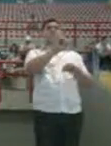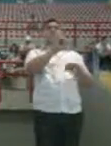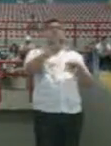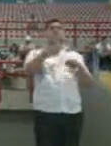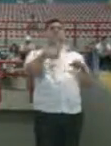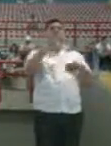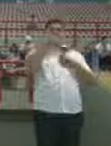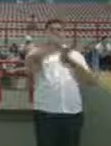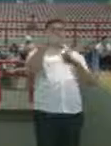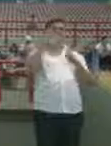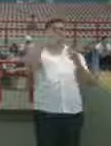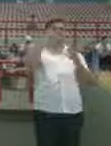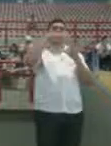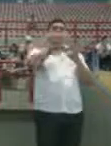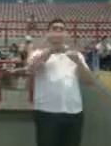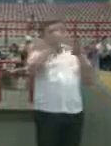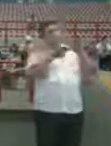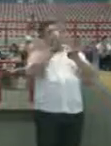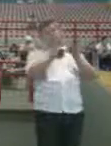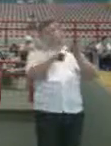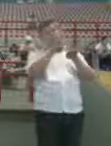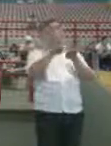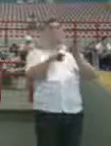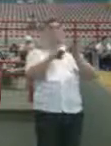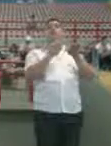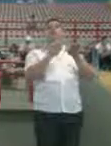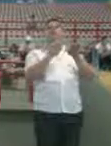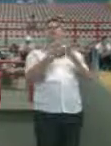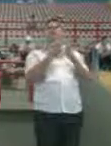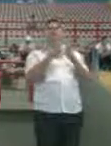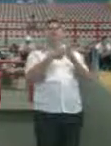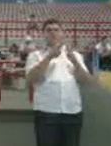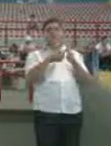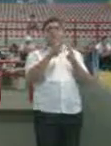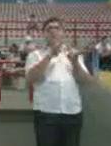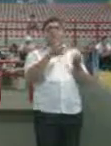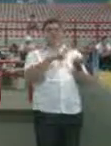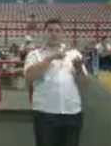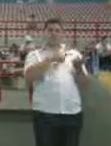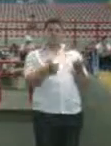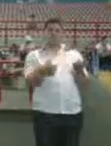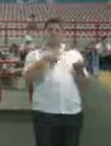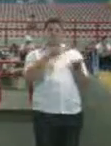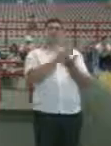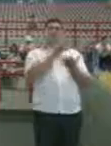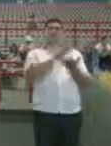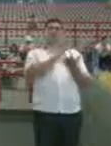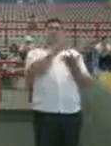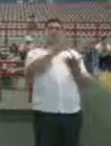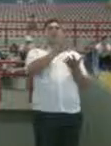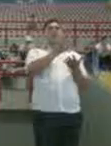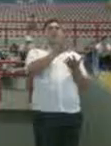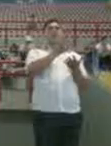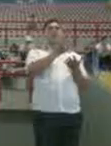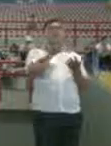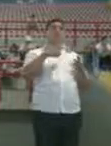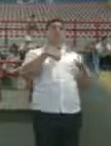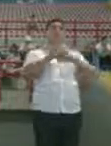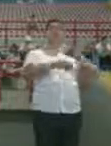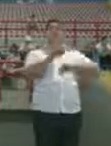temos carbono no planeta de maneira equilibrada. O problema é que você retira carbono da atmosfera através